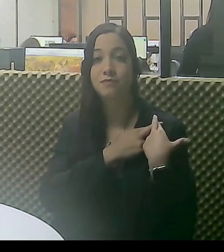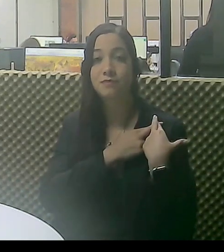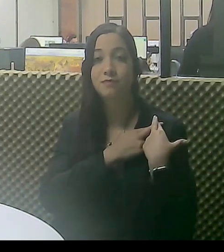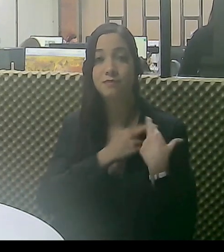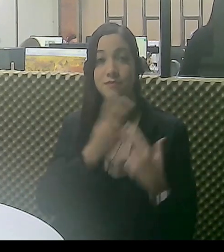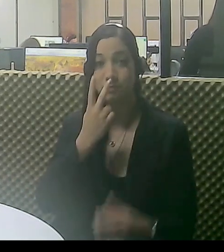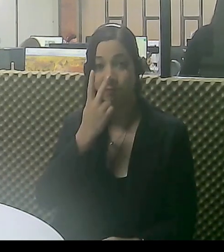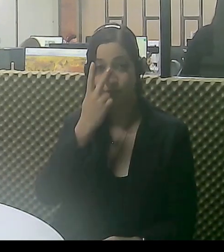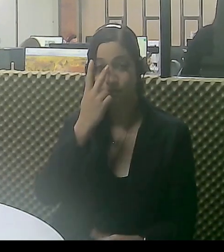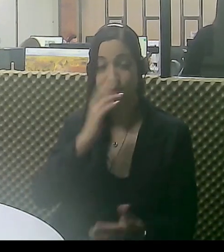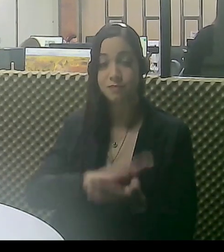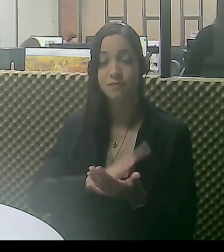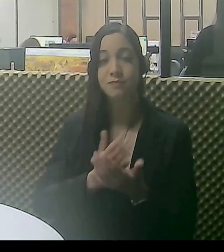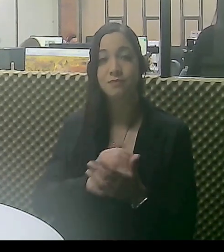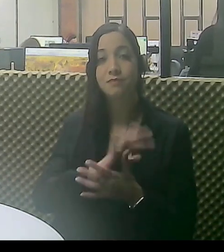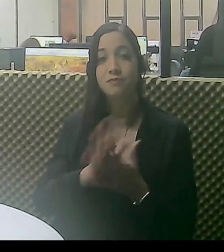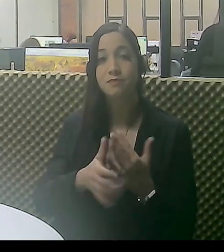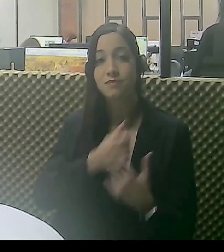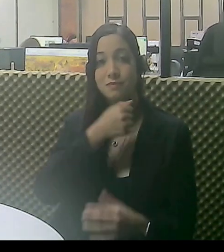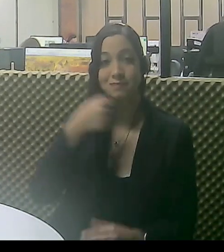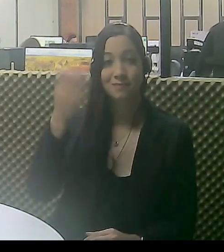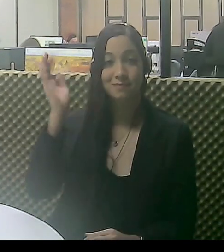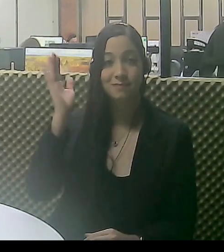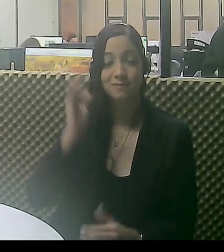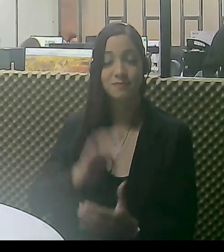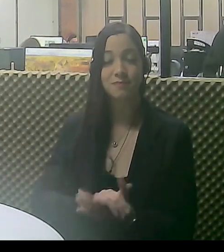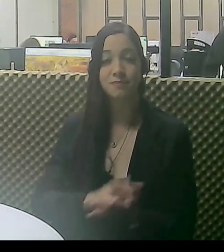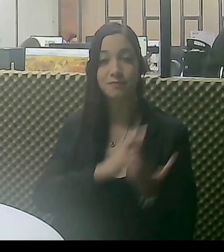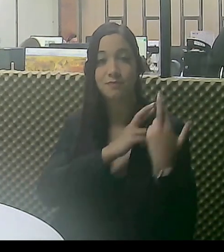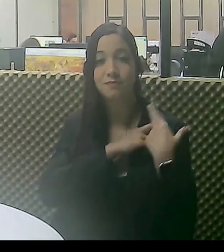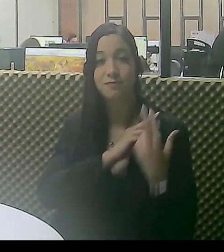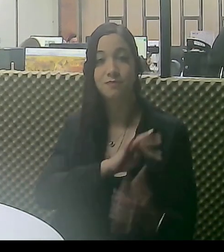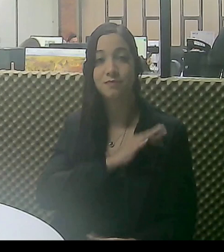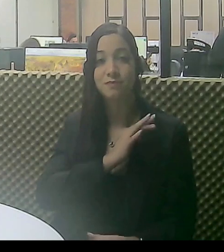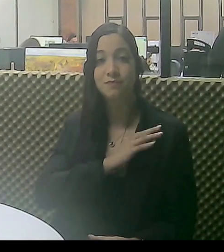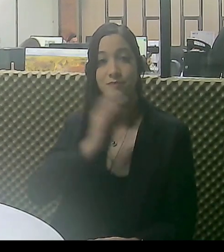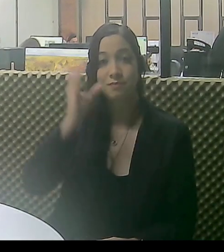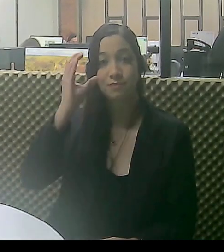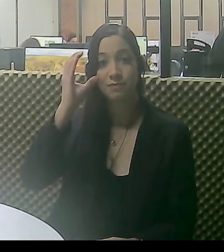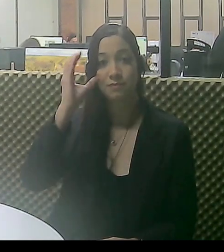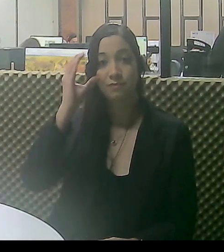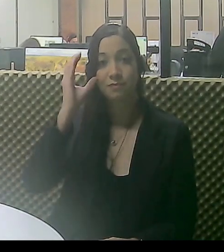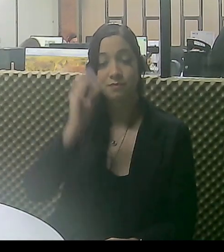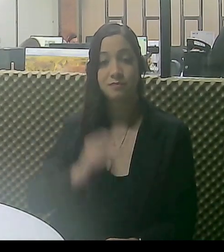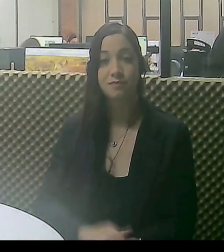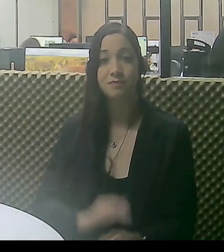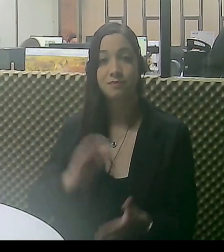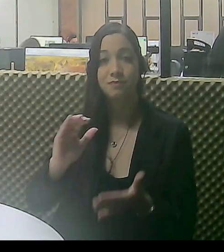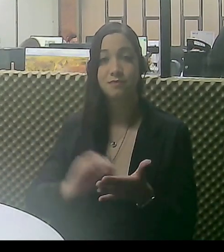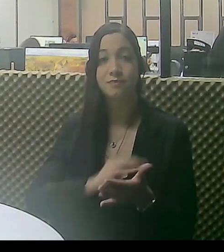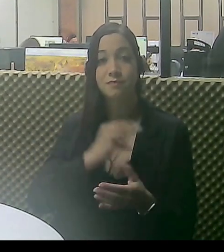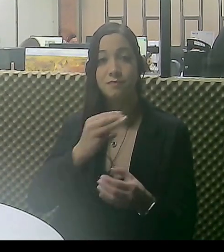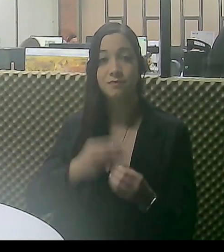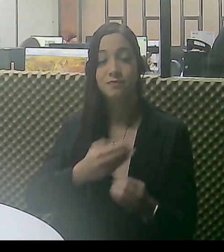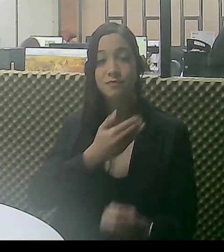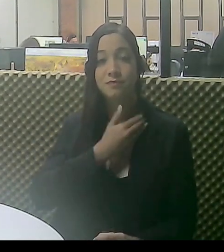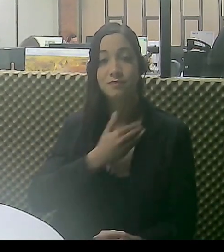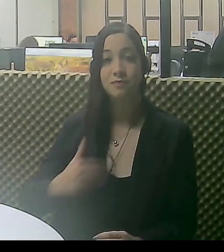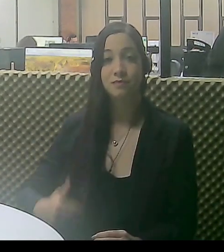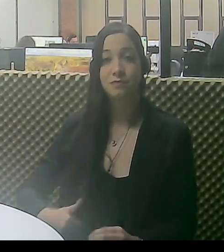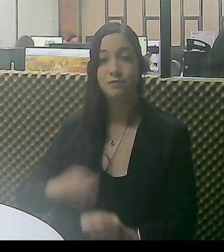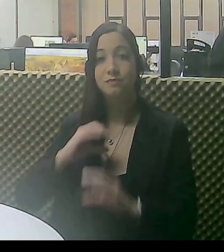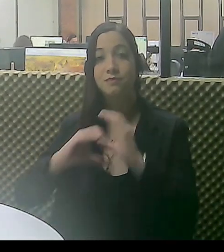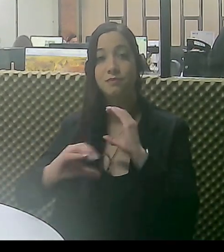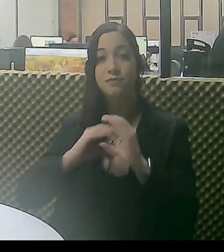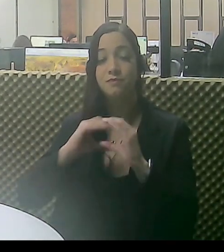edição, Vanessa Gianotti. Tradução em Libras, Amanda Valentim. Responsável técnico, Cristiano Silva. Secretário Municipal